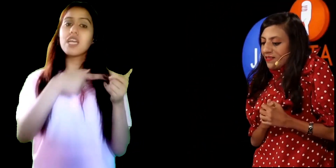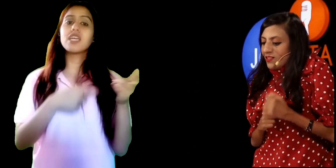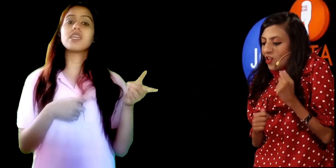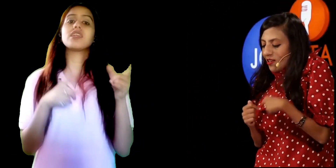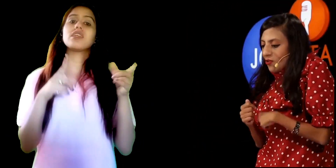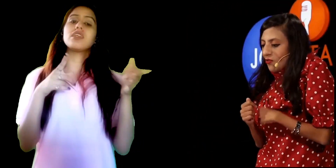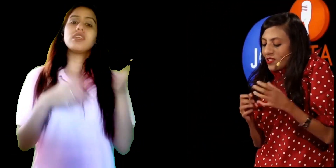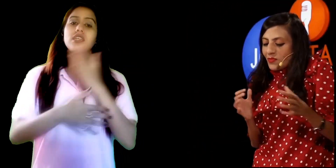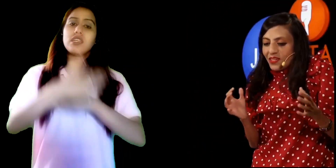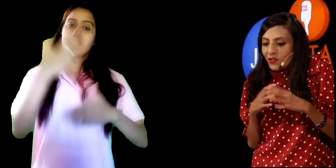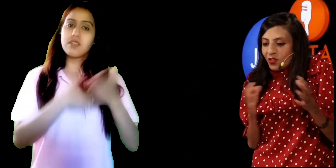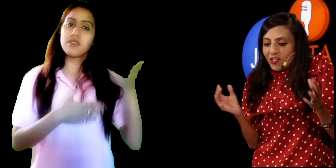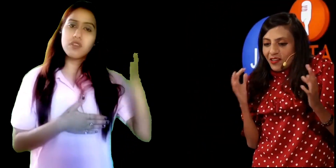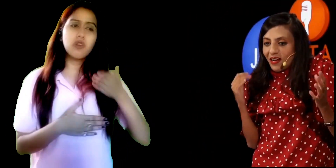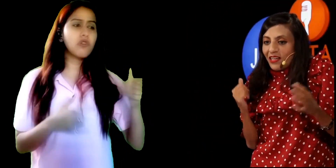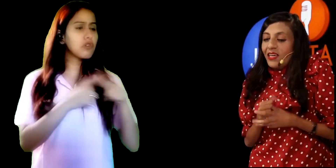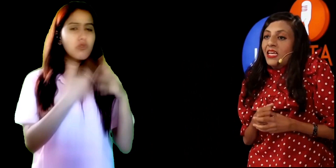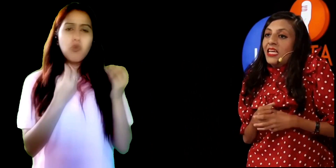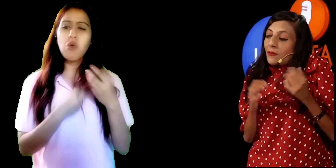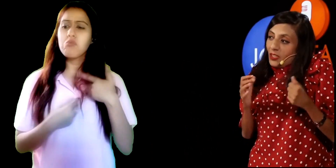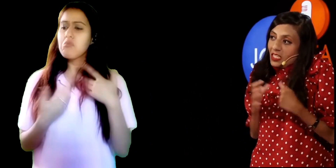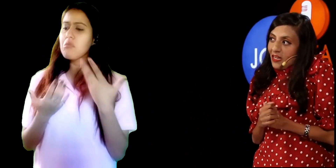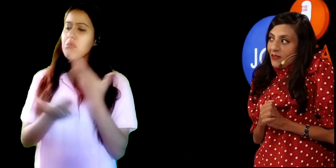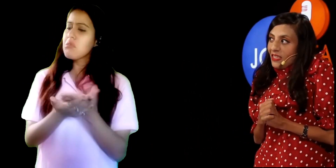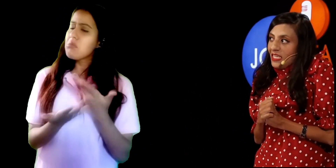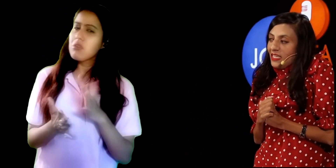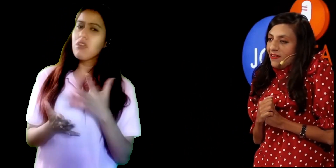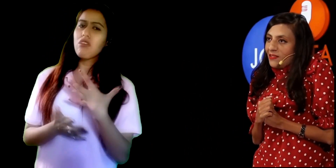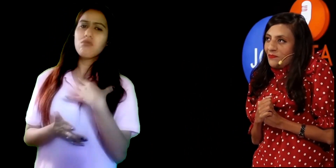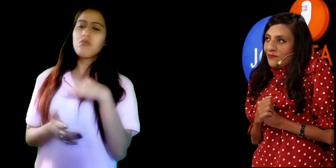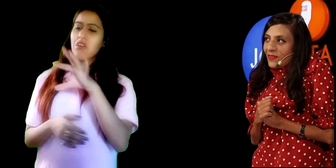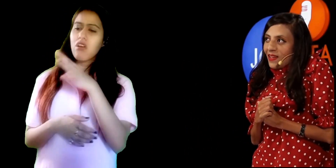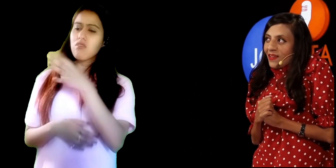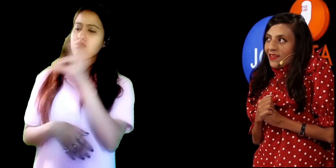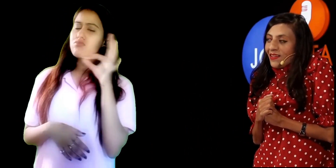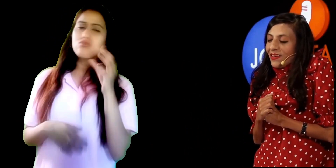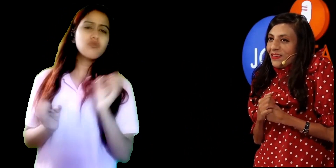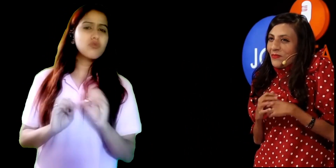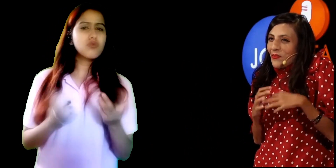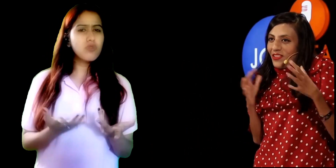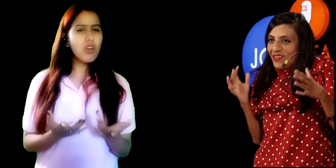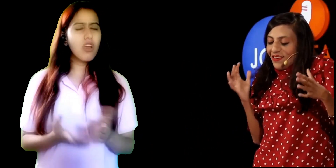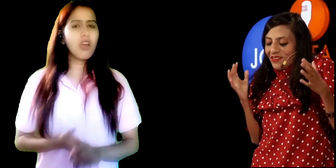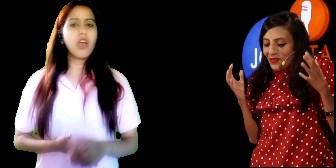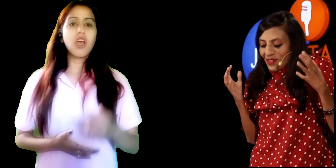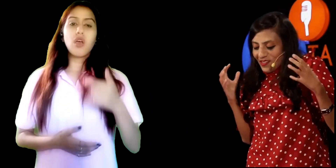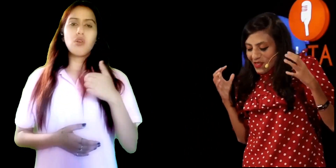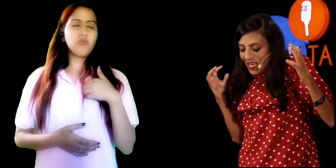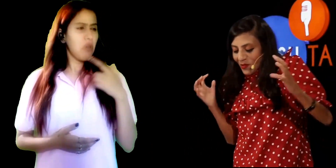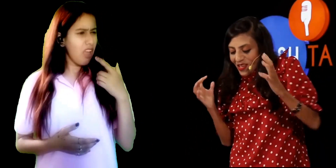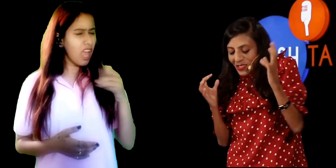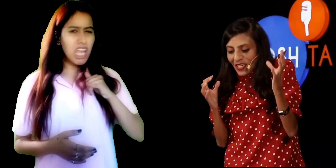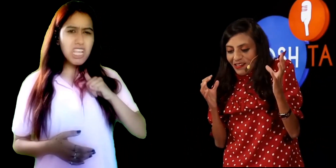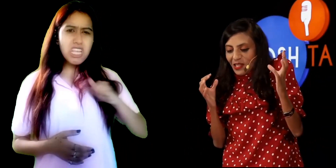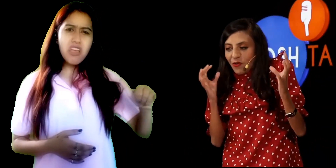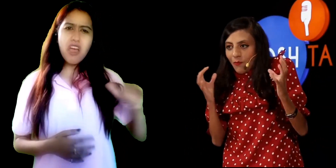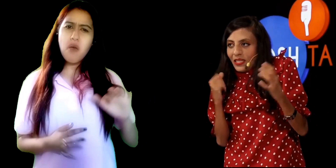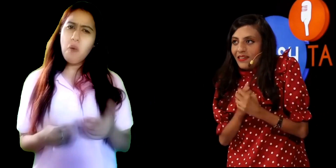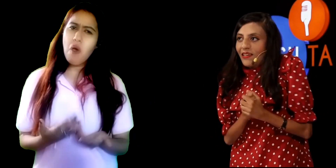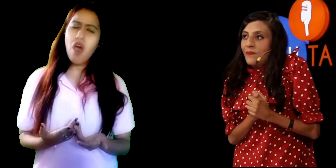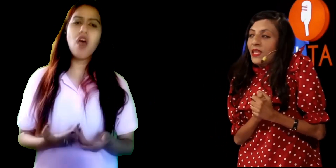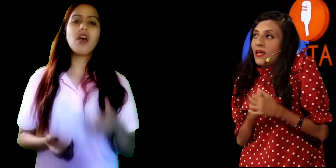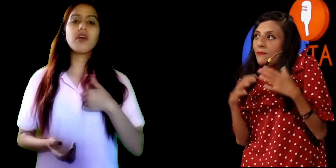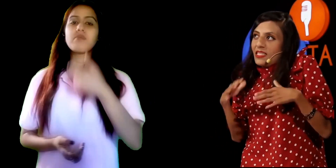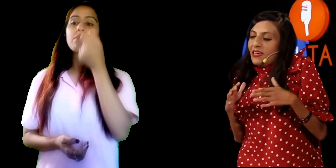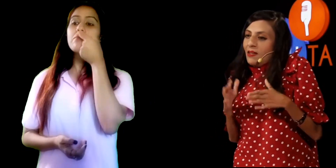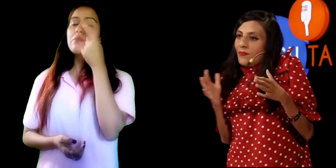किया, जाके ऑफिस में इधर उधर चक्कर काटे, तब पता चला कि बहुत ही ओके। सो ये थोड़ा एक्सप्लेन करने में